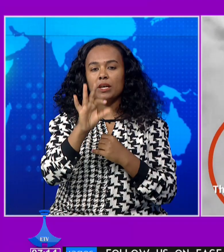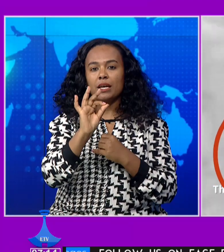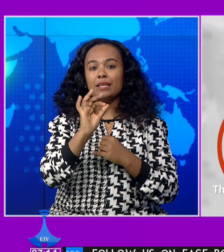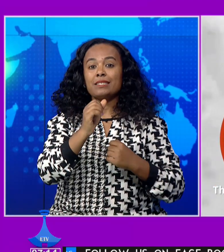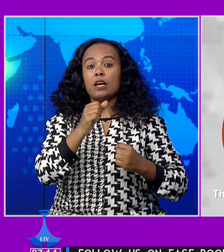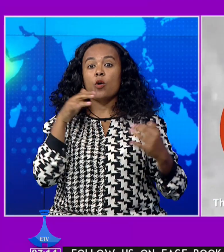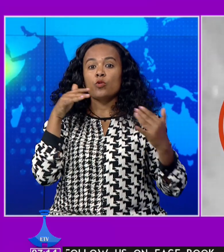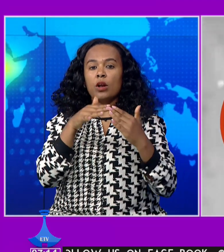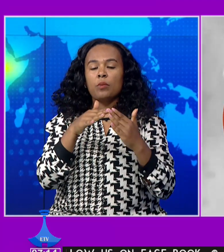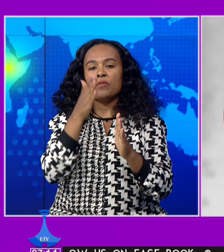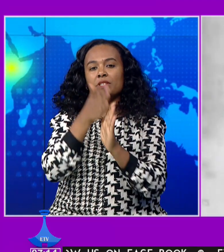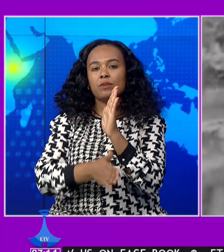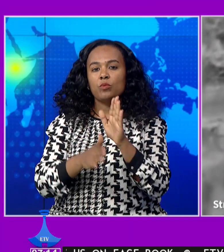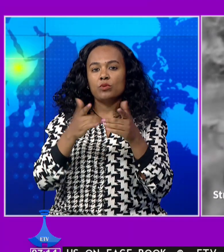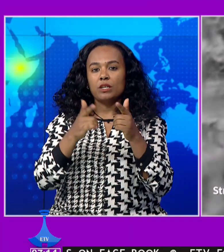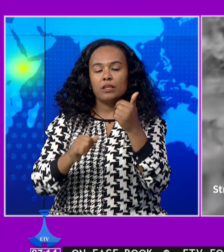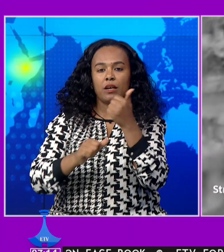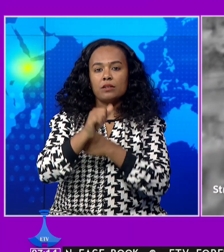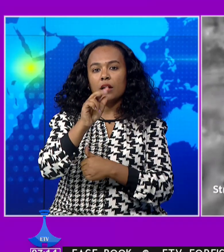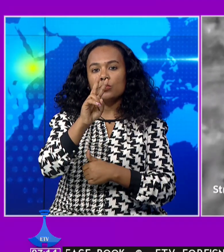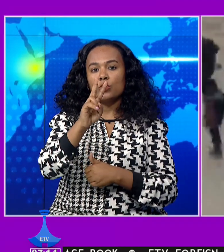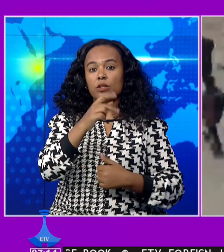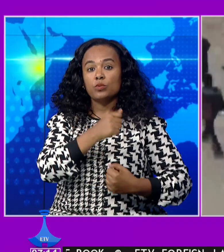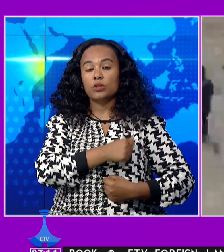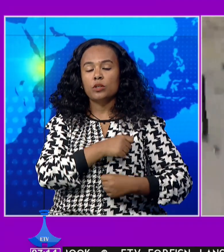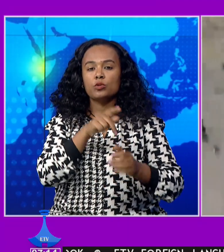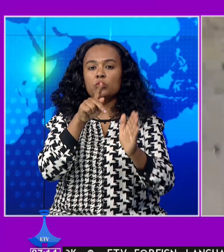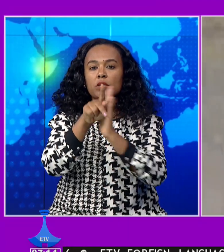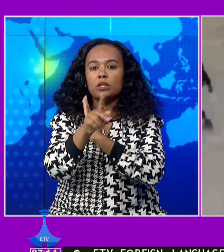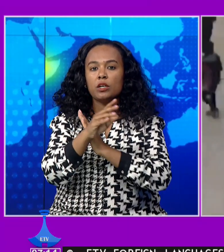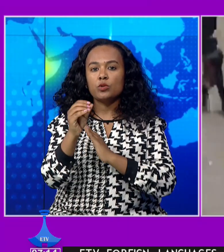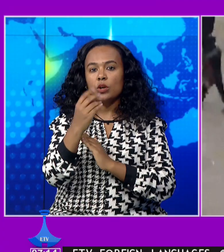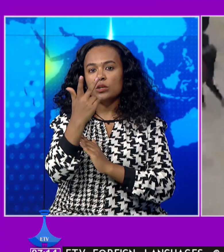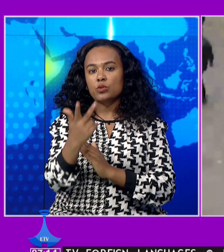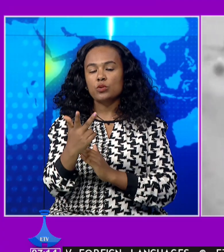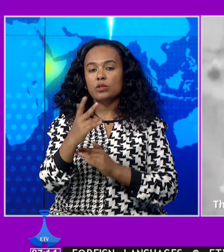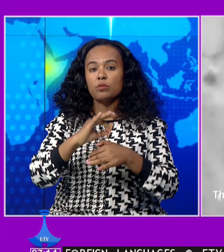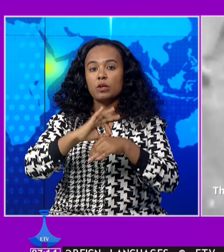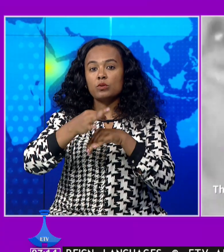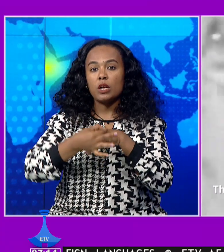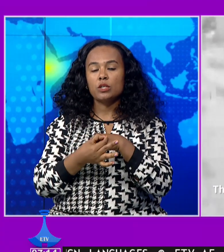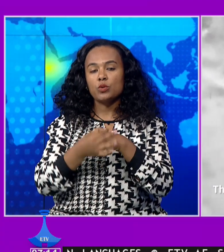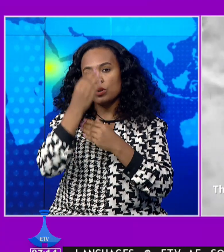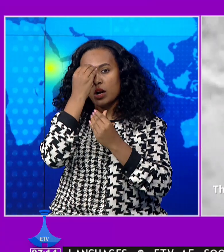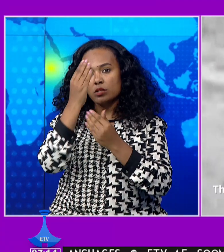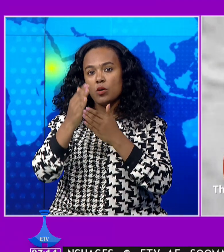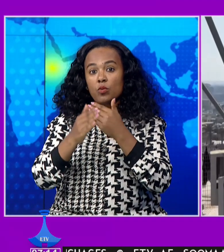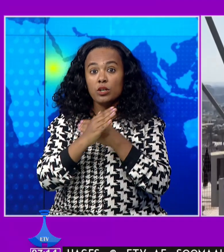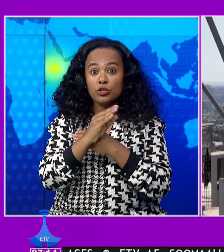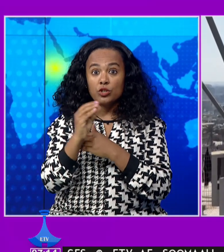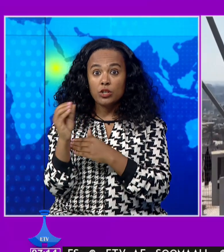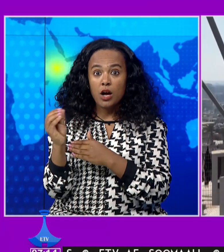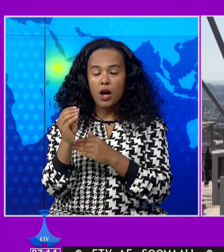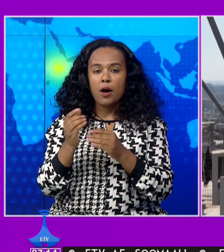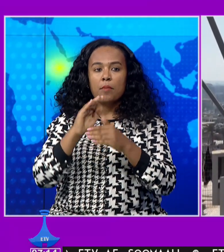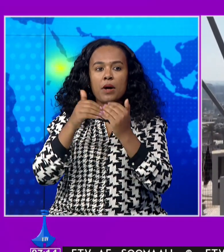ላይ በፈጸመው ድንገተኛ ጥቃት 2 ወታደሮቿ መገደላቸውንና 3 ደግሞ መቁሰላቸውን ካስታወቀችና